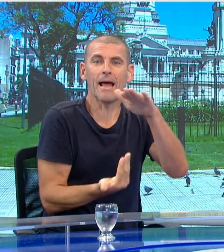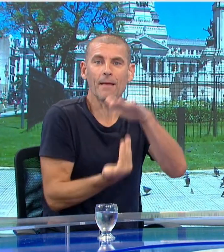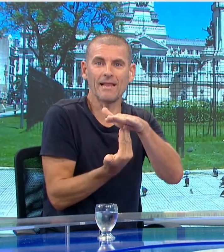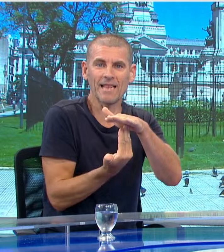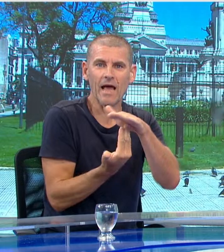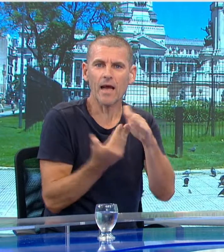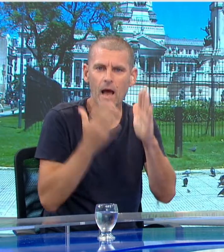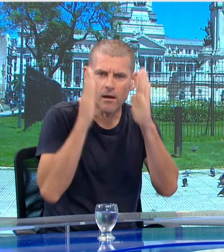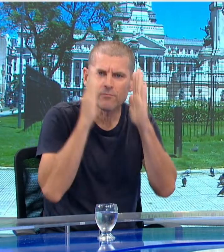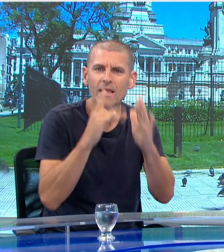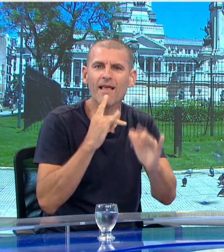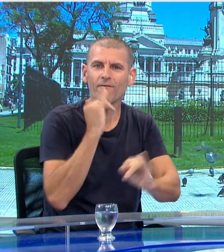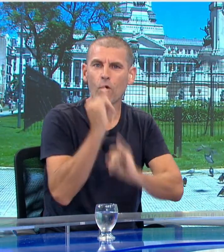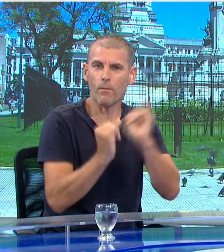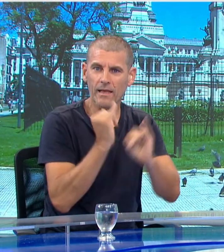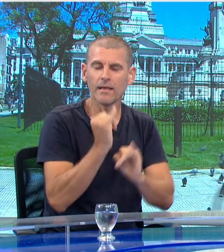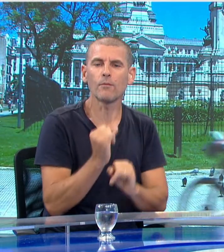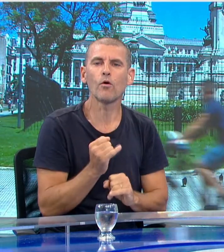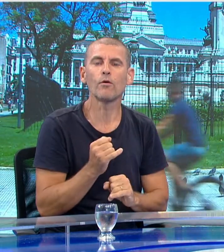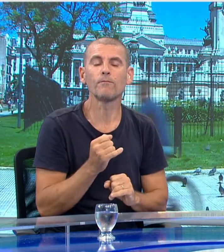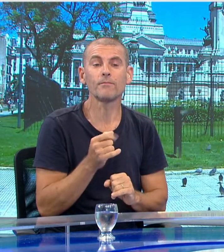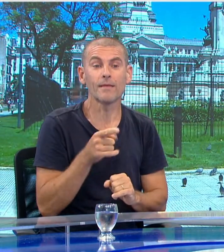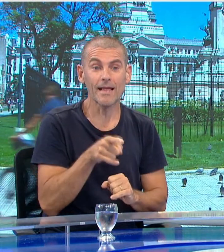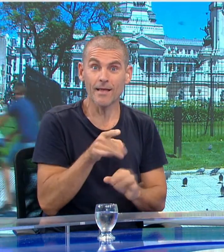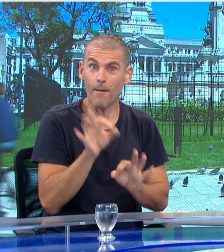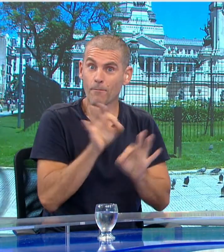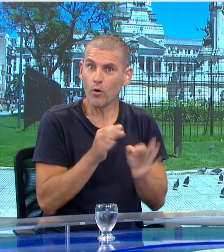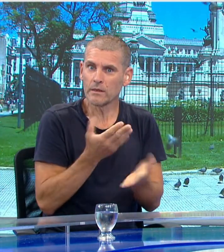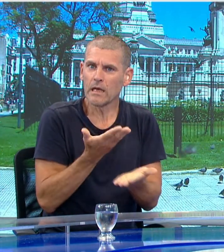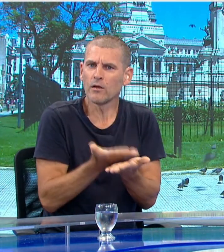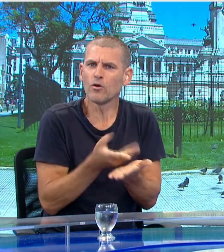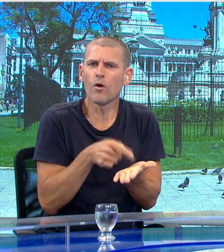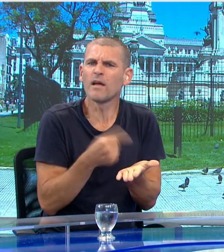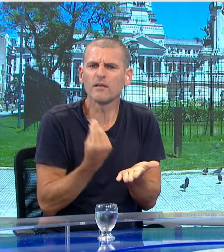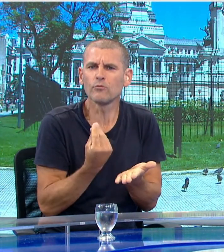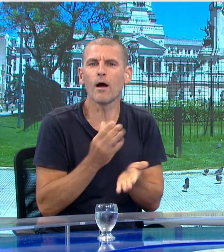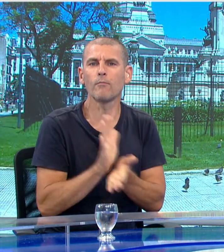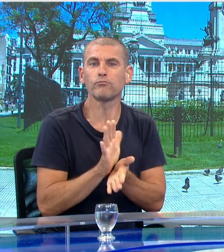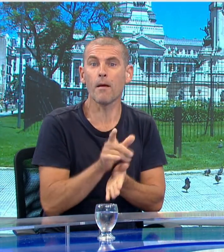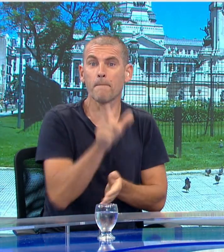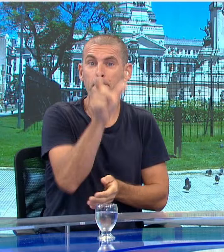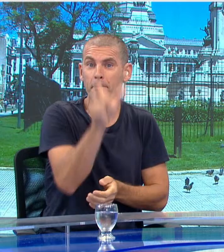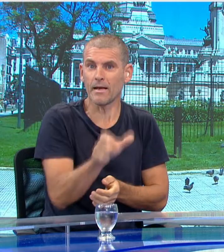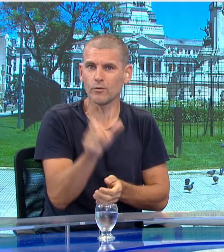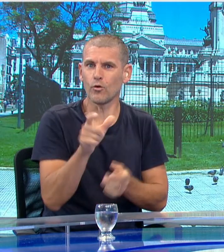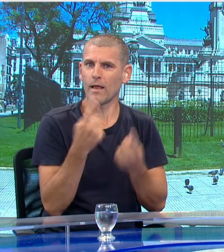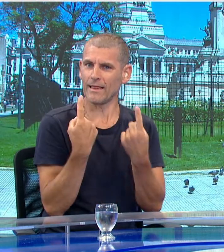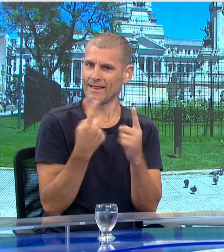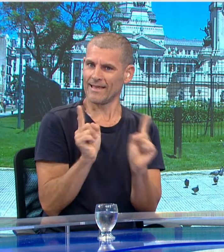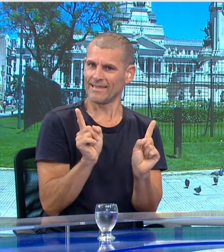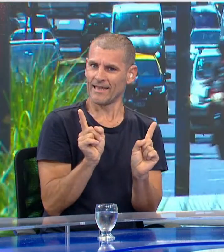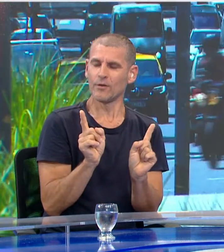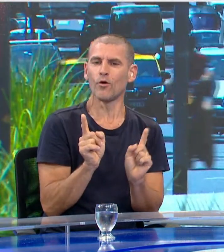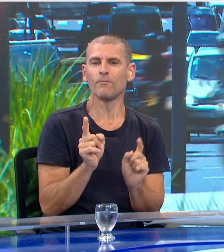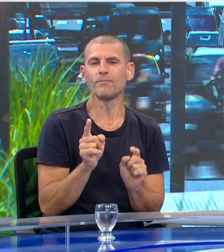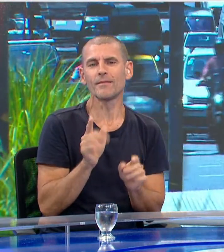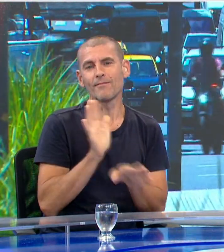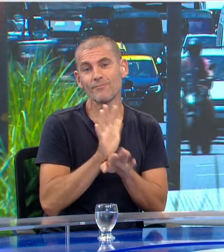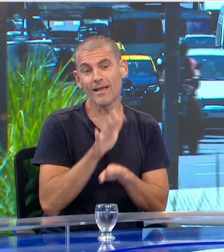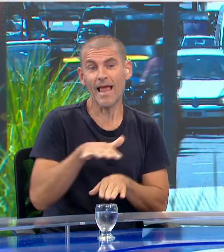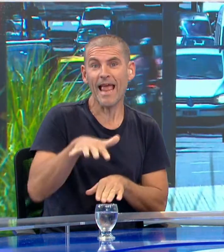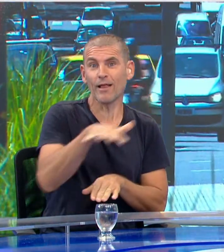nos convocaron para ser parte de él, para que podamos dar información parlamentaria dirigido